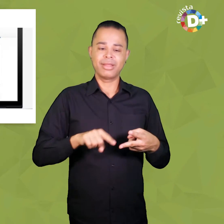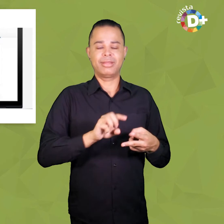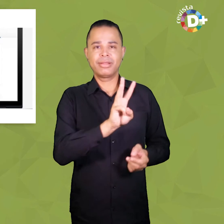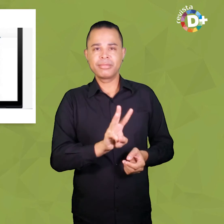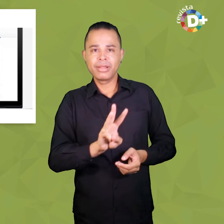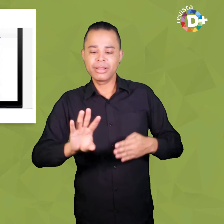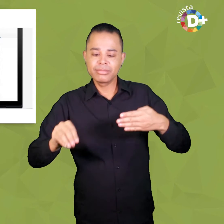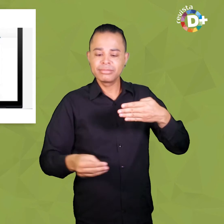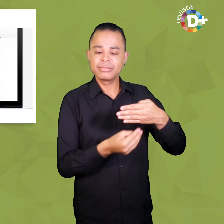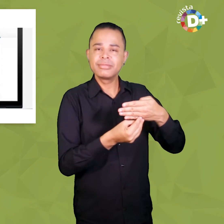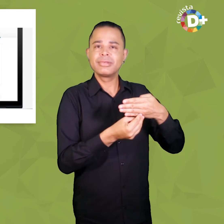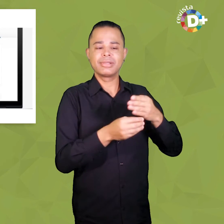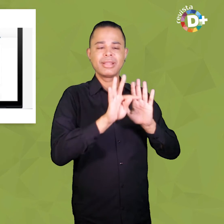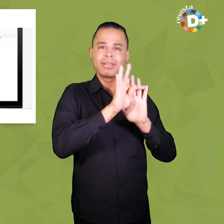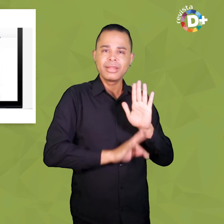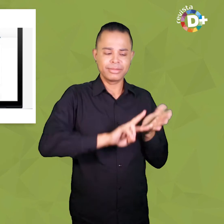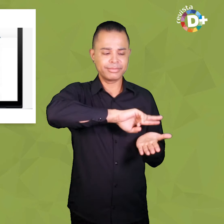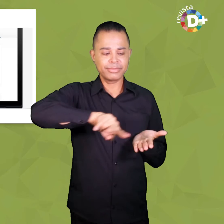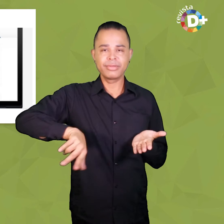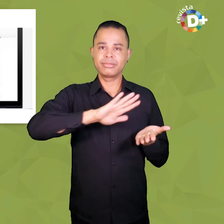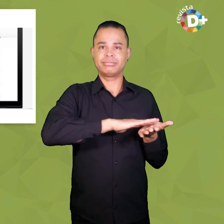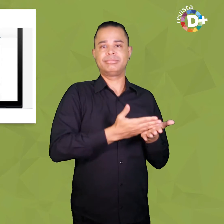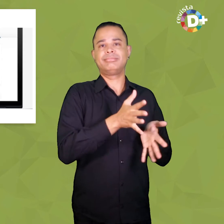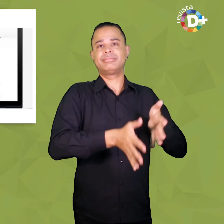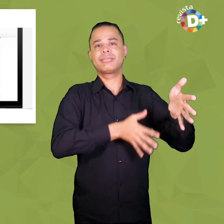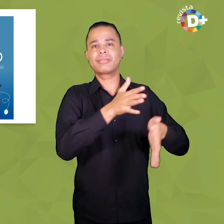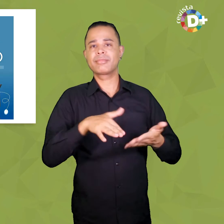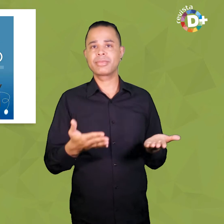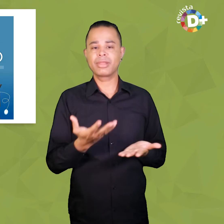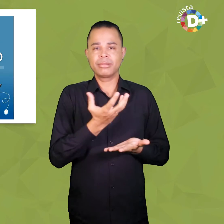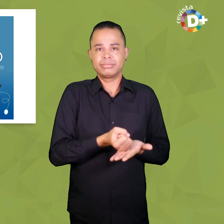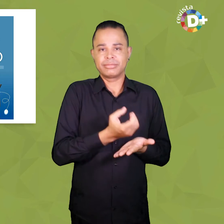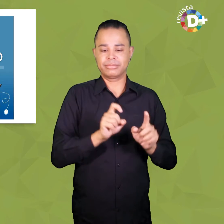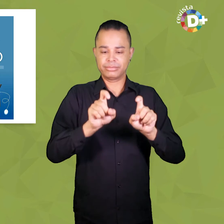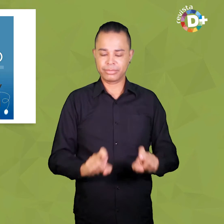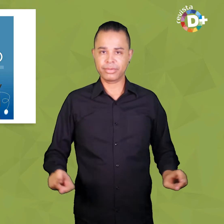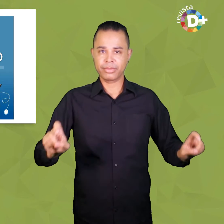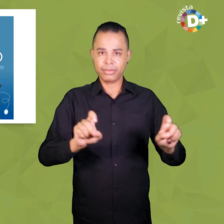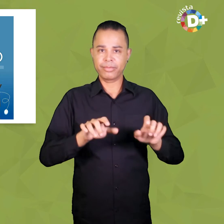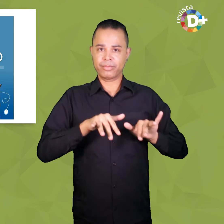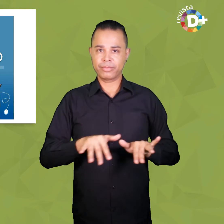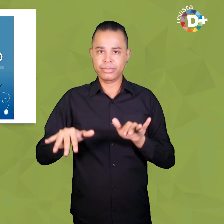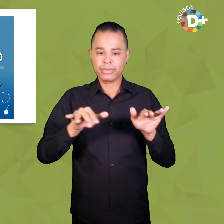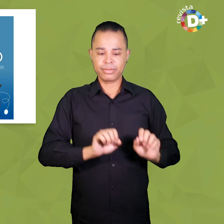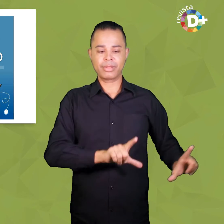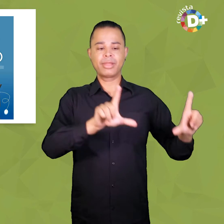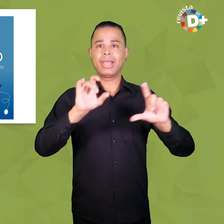de texto para libra e pode ser instalado em computadores navegadores e celulares outro